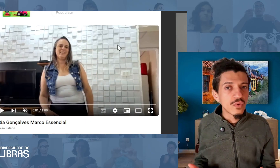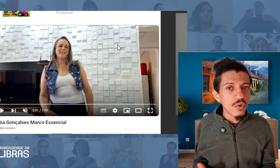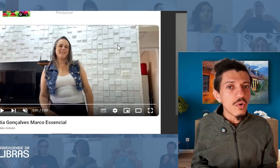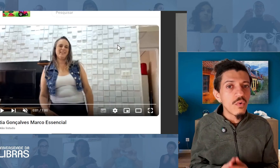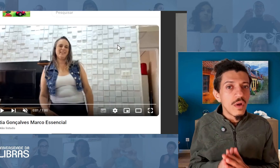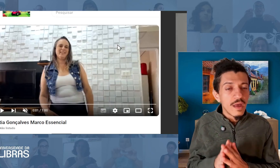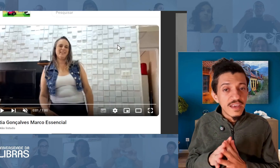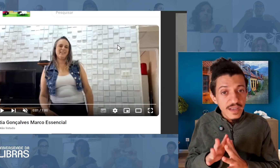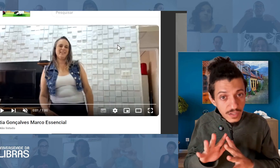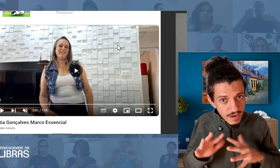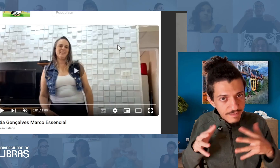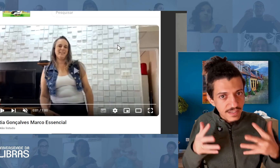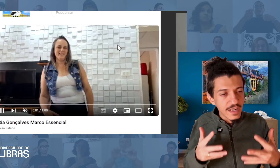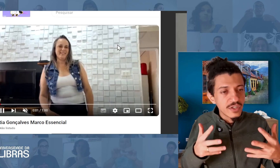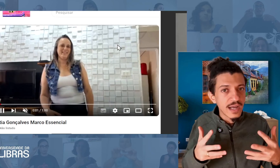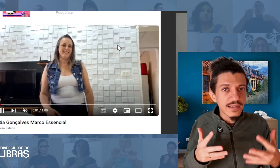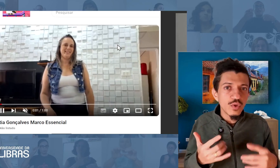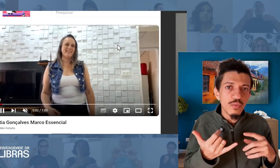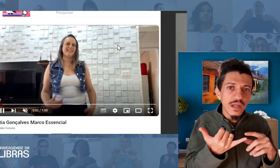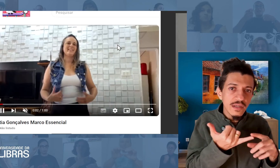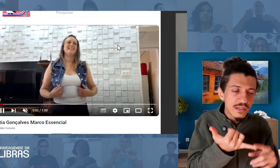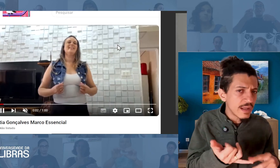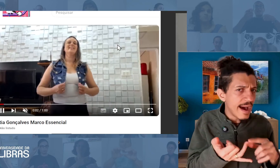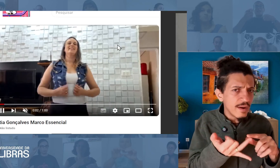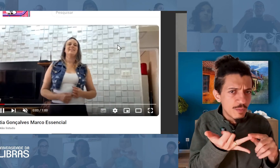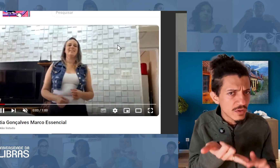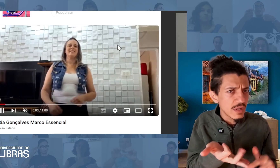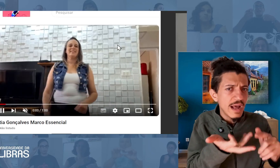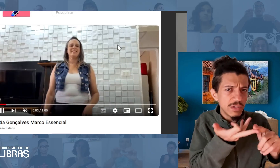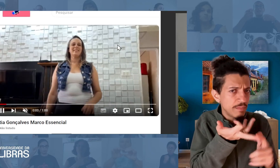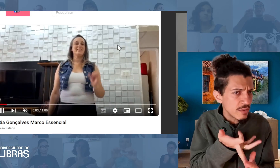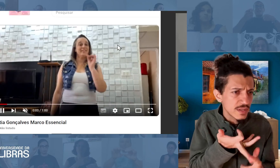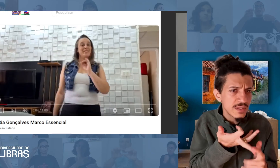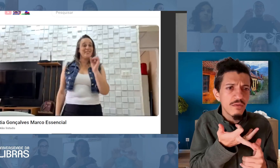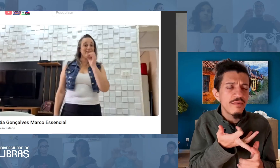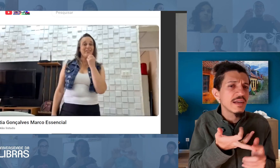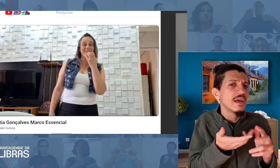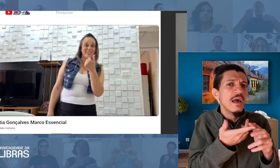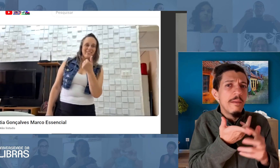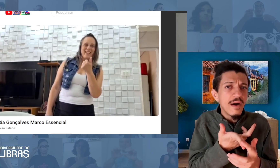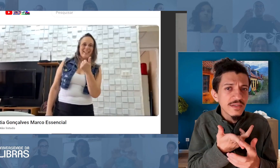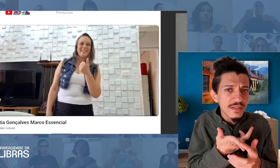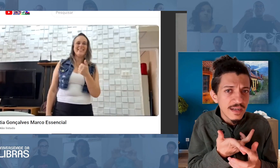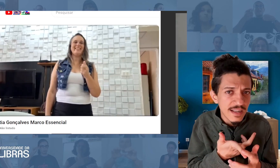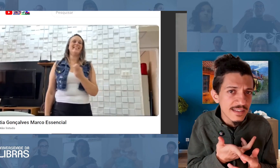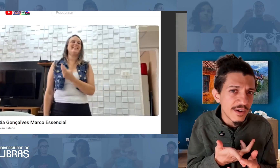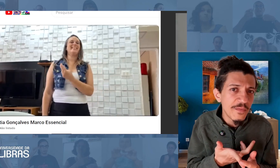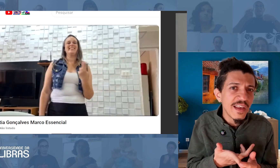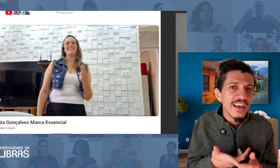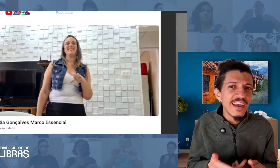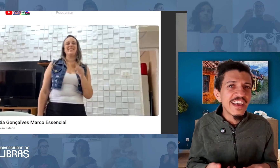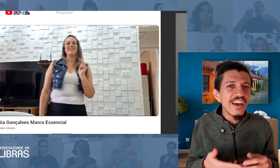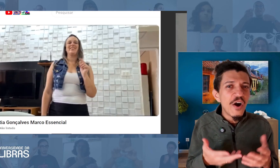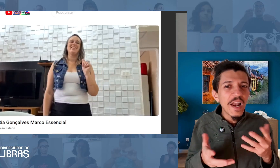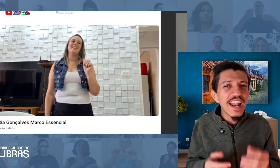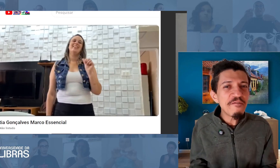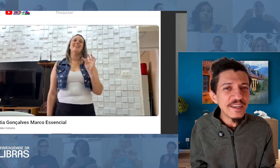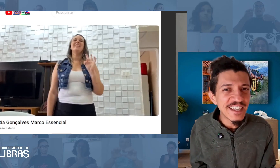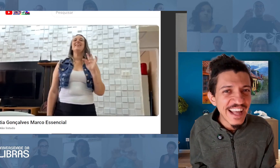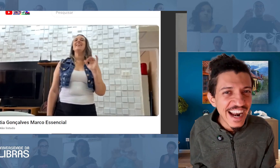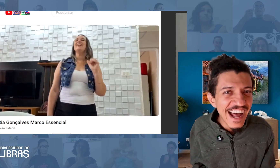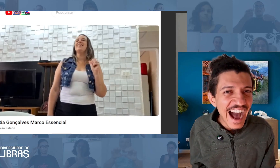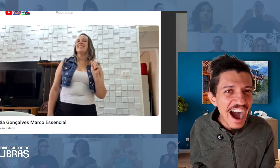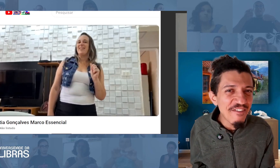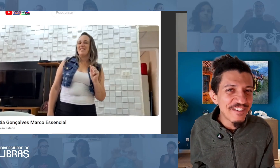do tronco, que isso vai fazer indicação de mudança de cenário, de personagem, pausas na conversa, pausas na sinalização. E aqui, olha a